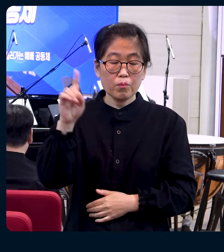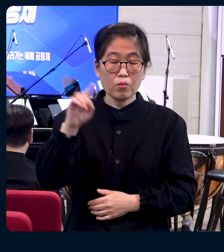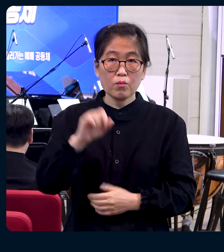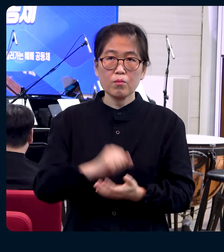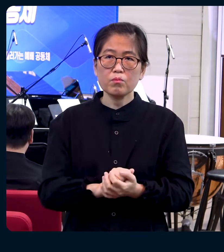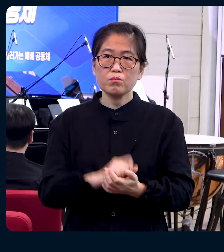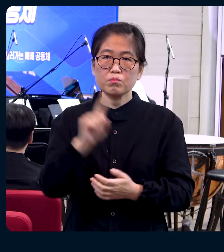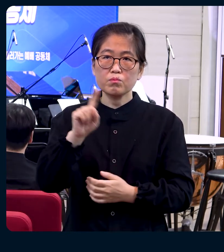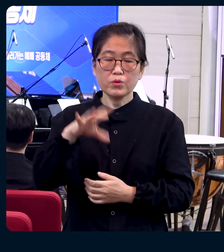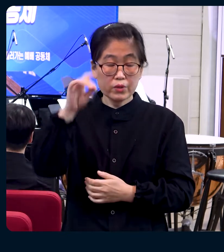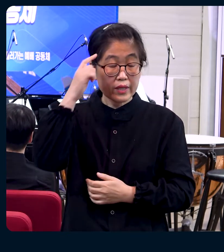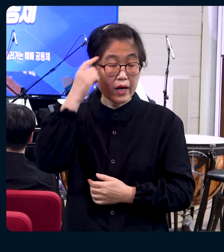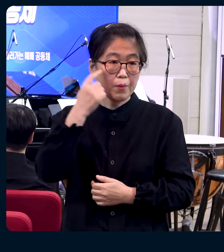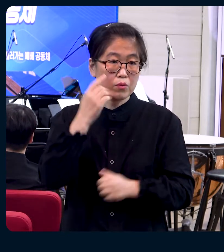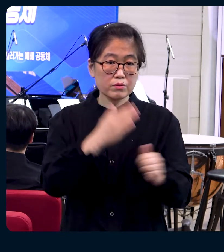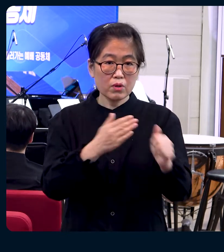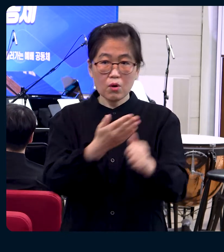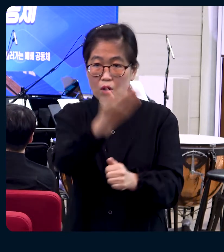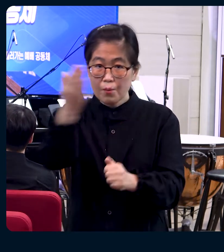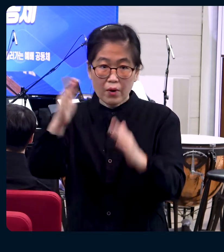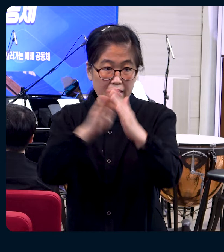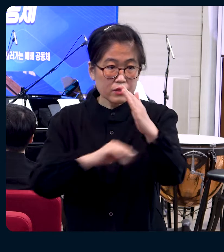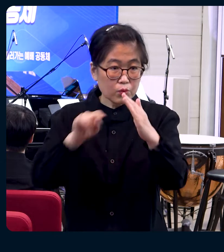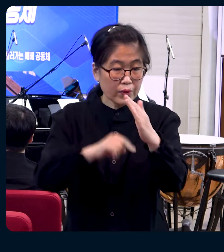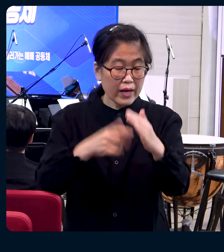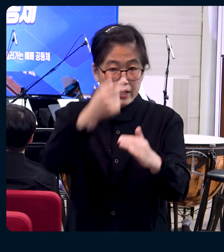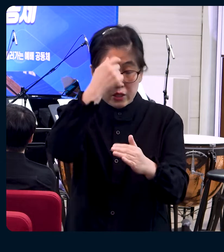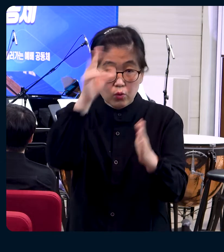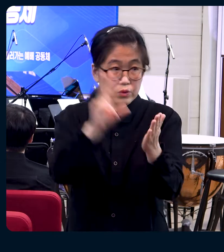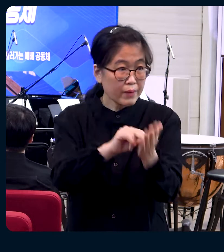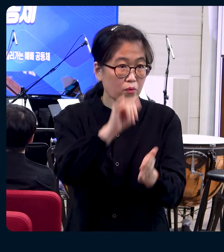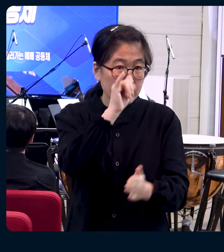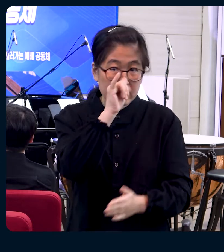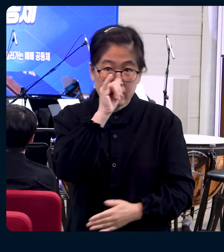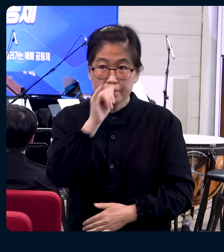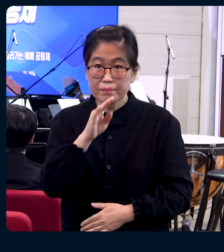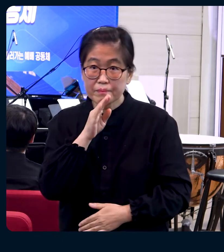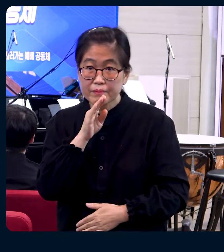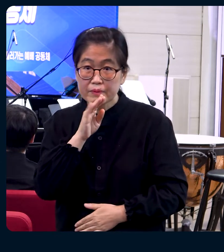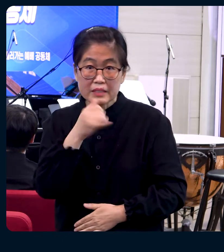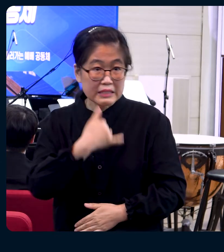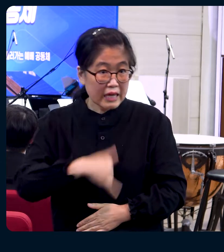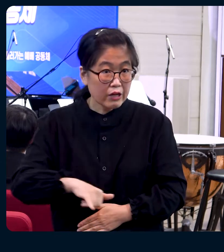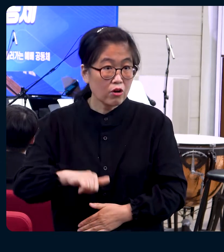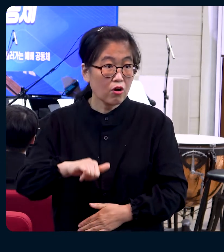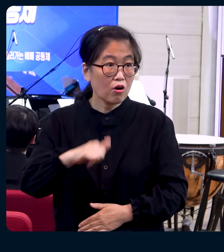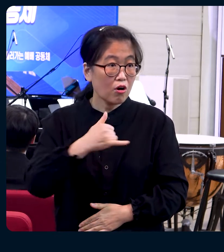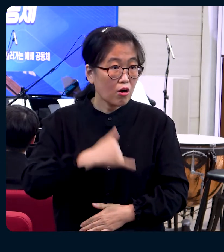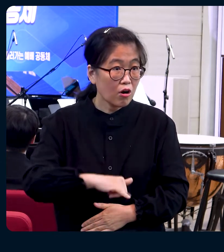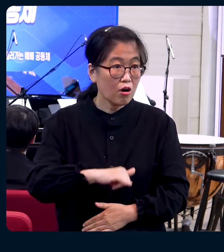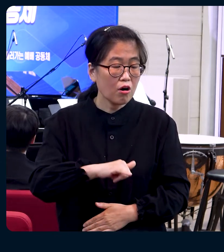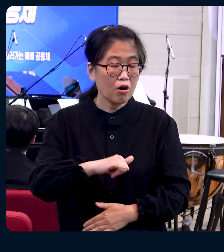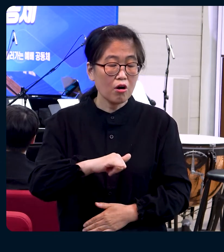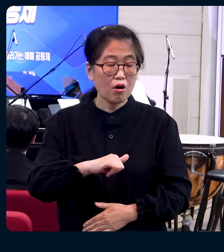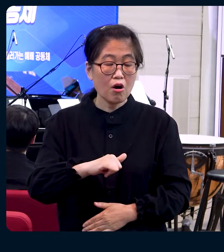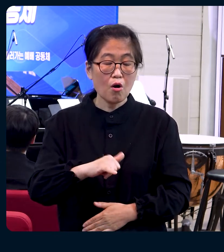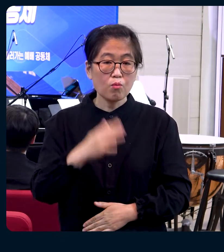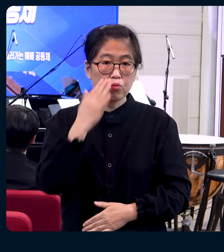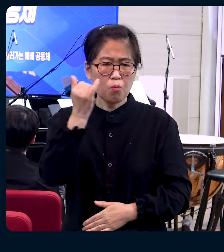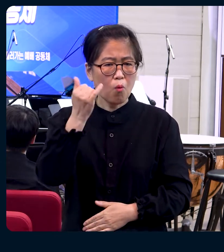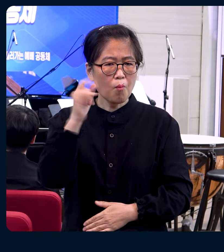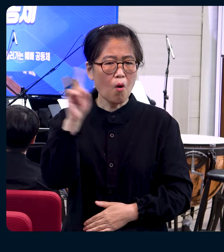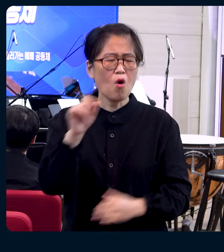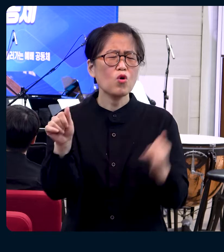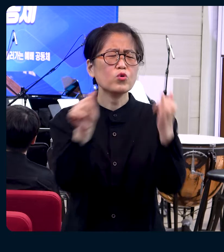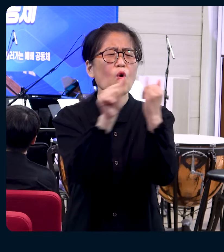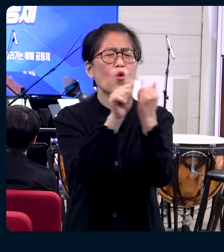합니다. 여러분 가정마다 다 기도 제목이 있을 텐데, 아마 자녀를 둔 부모님들은 결혼 문제가 굉장히